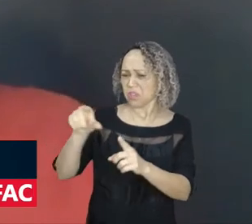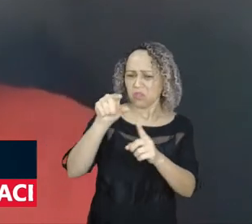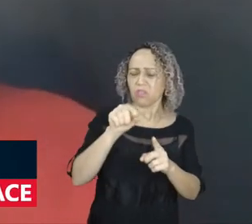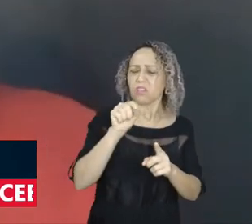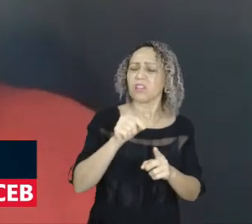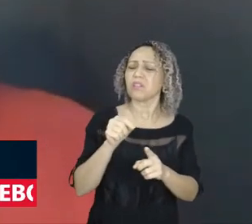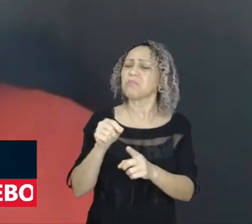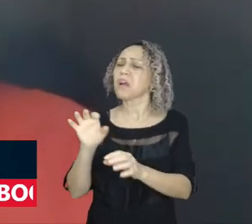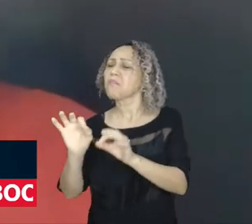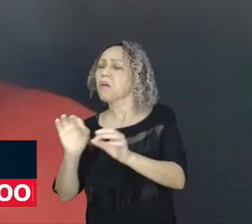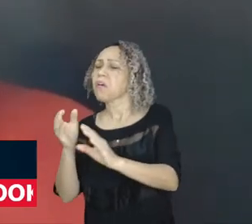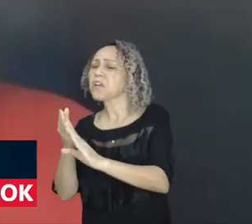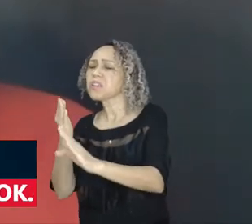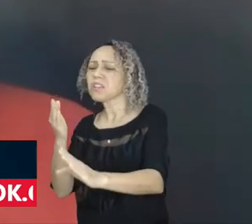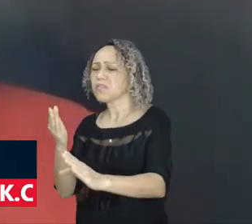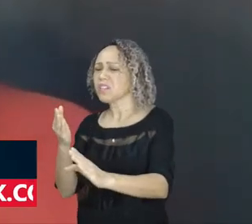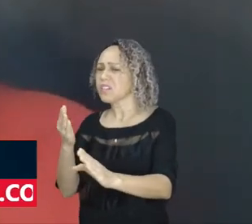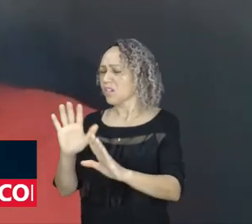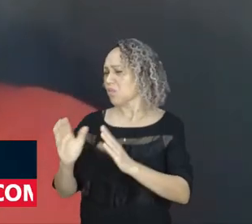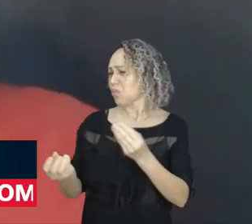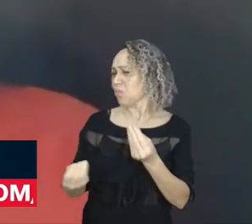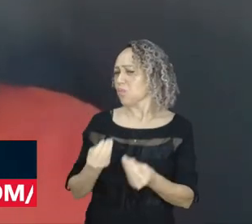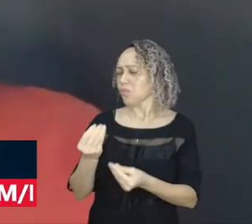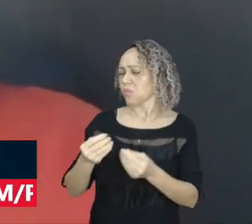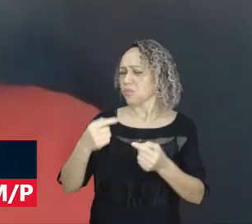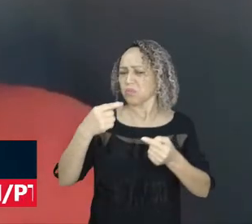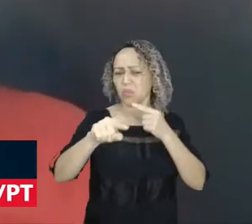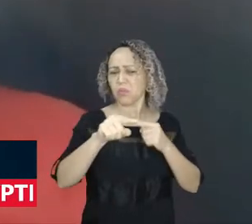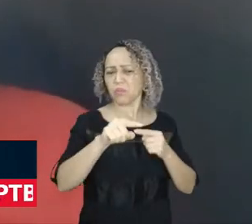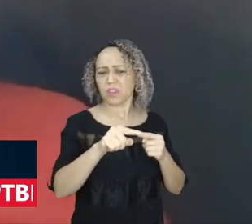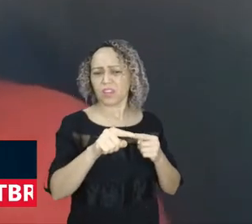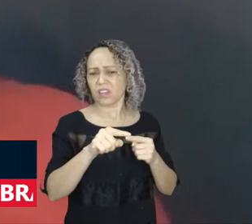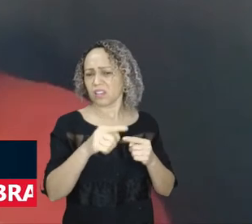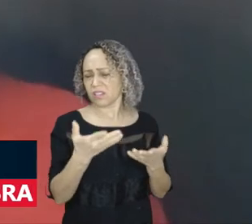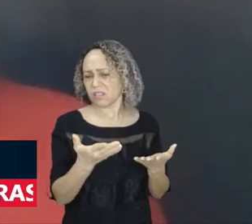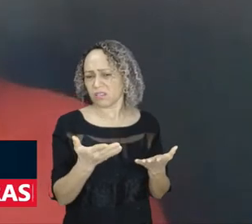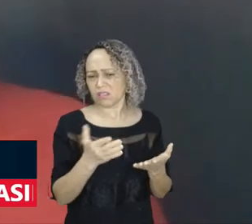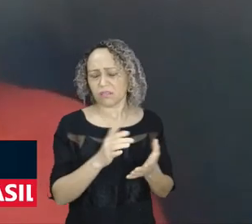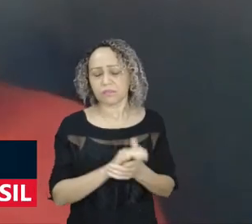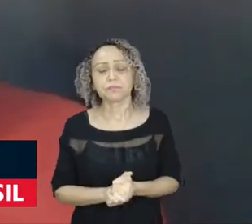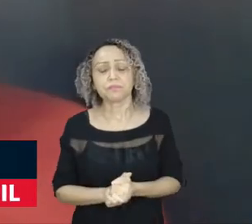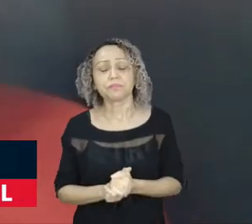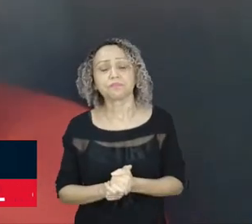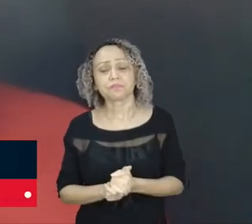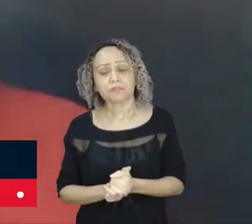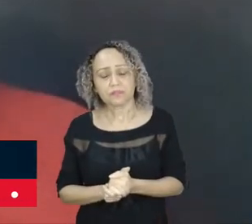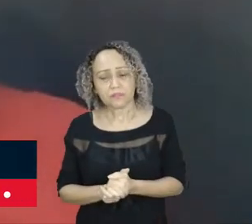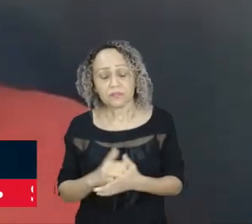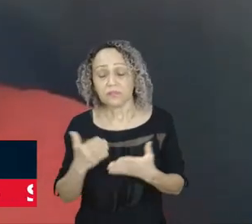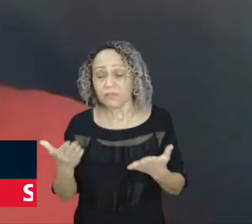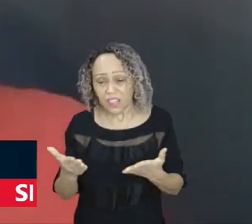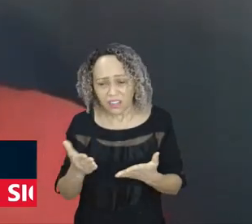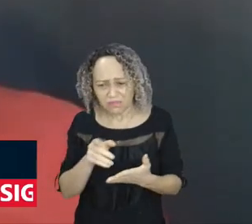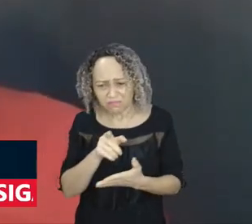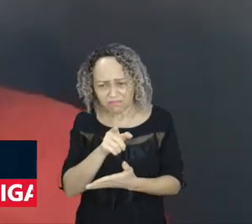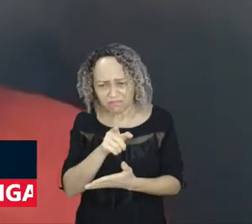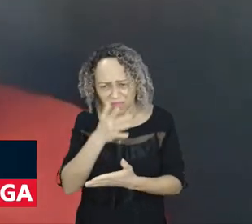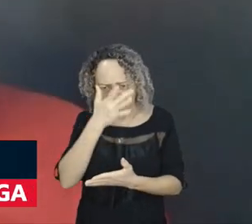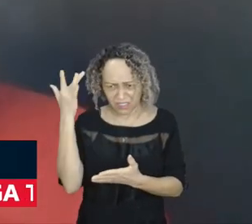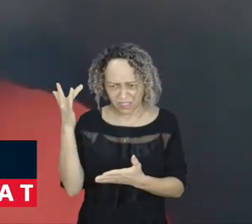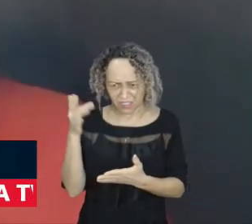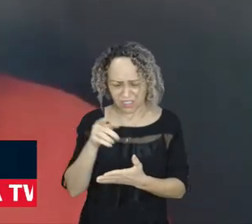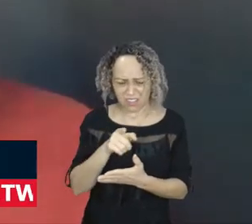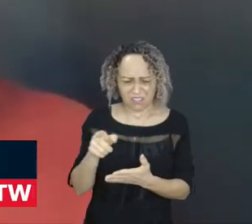pública. E isso é muito grave, tem que ser apontado. Eles costumam dizer que eles são bons de gestão. Não são bons de gestão. Nós